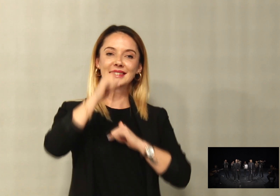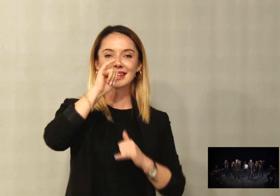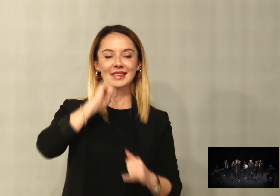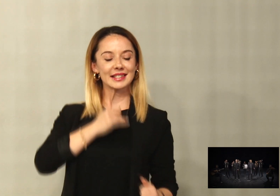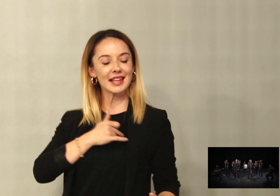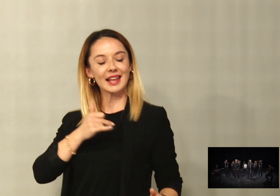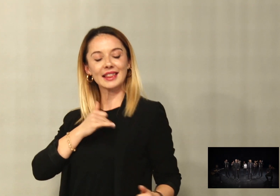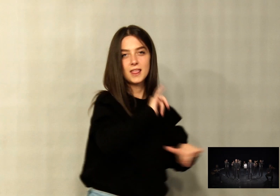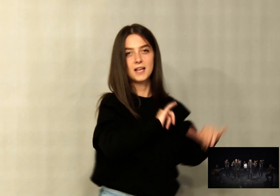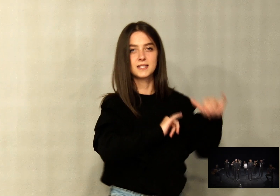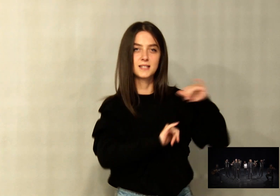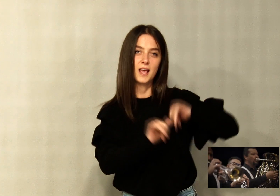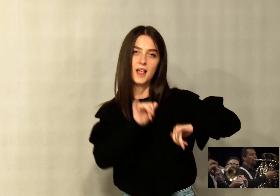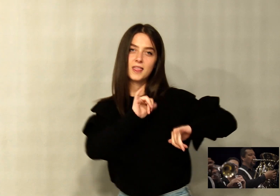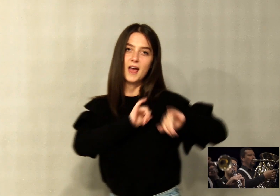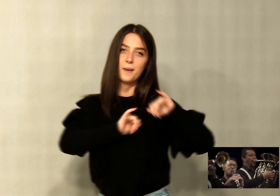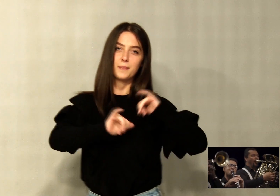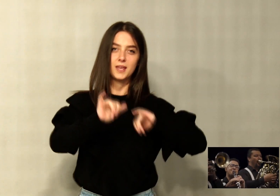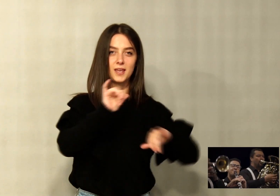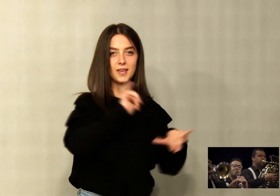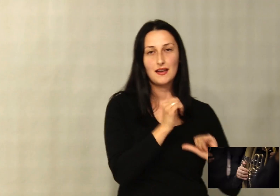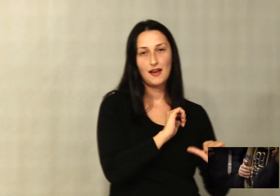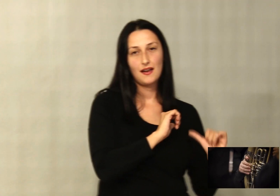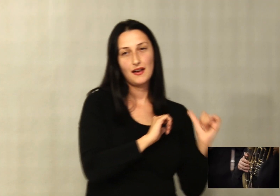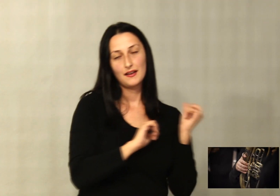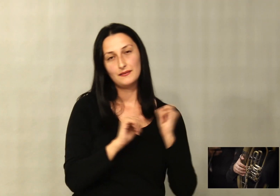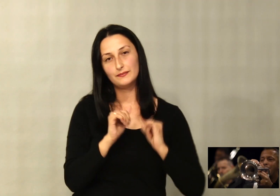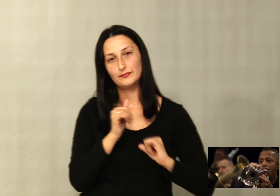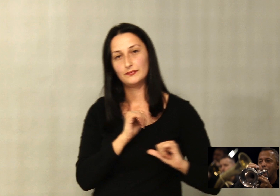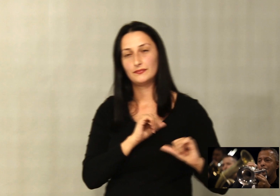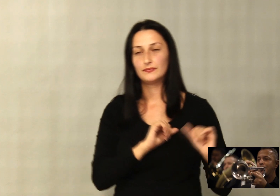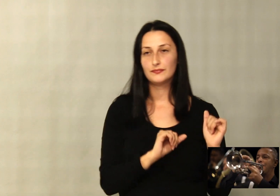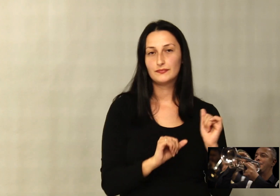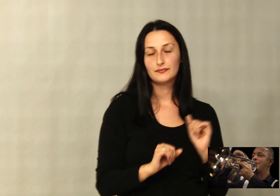Pijam srce da se napije,